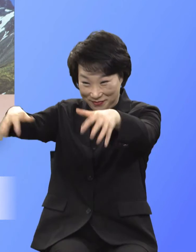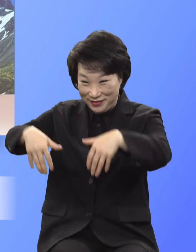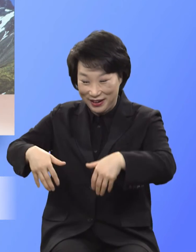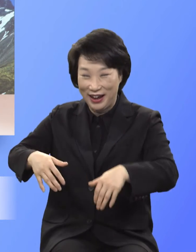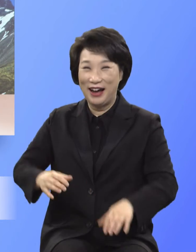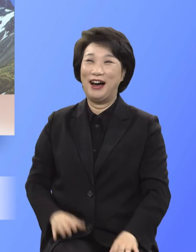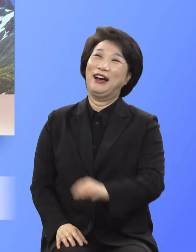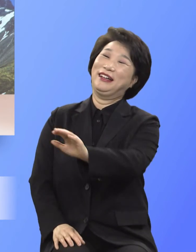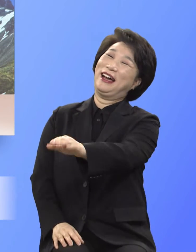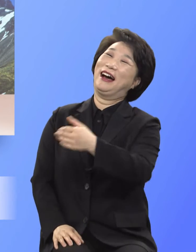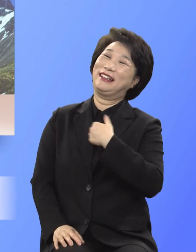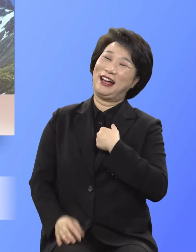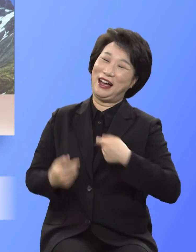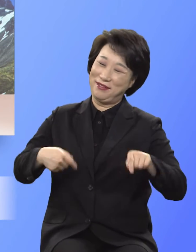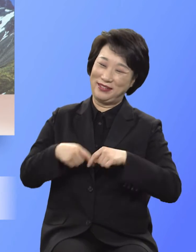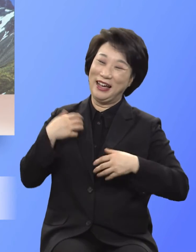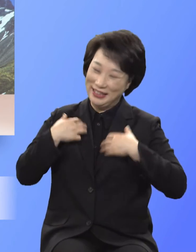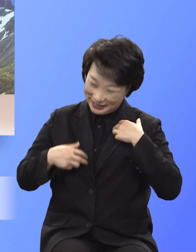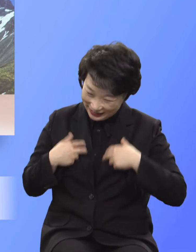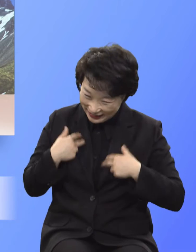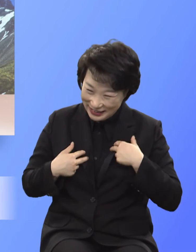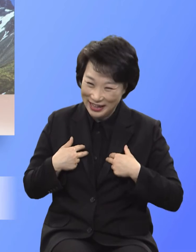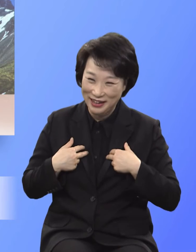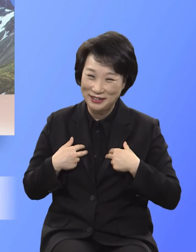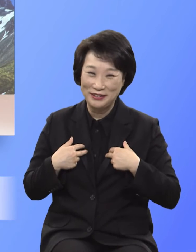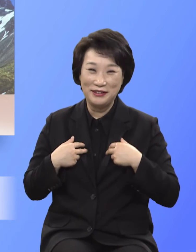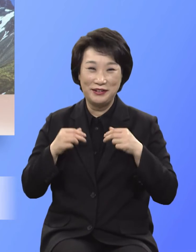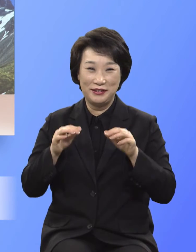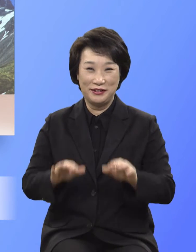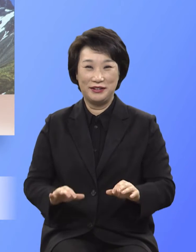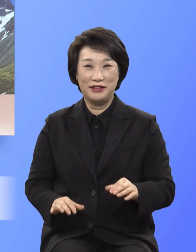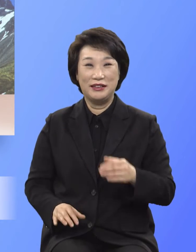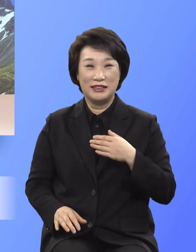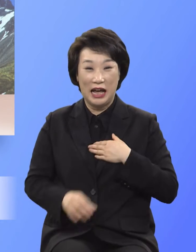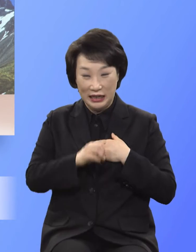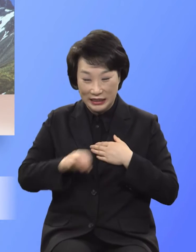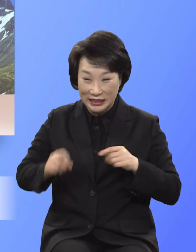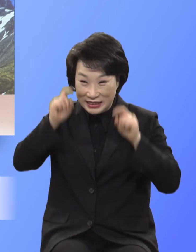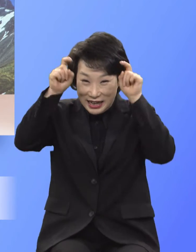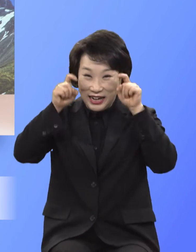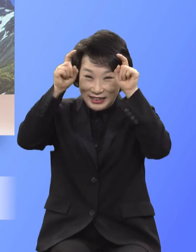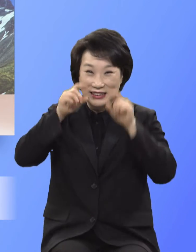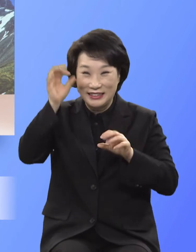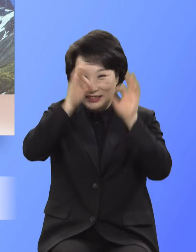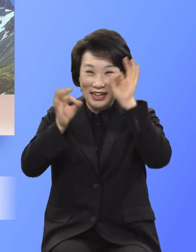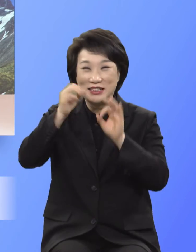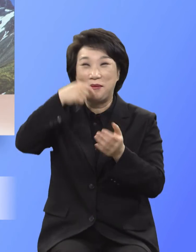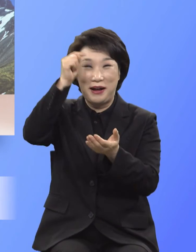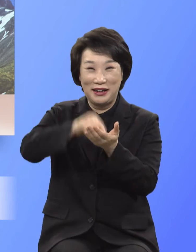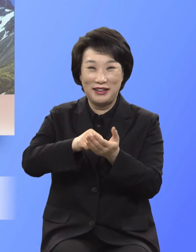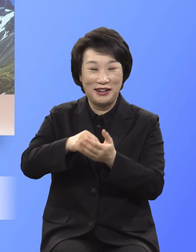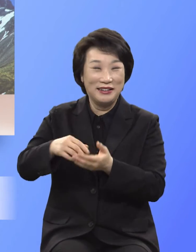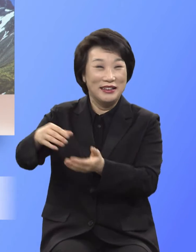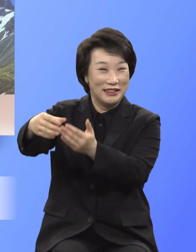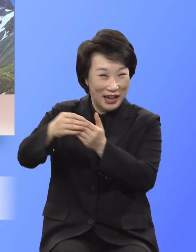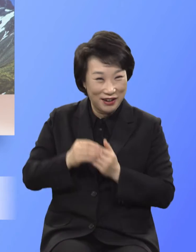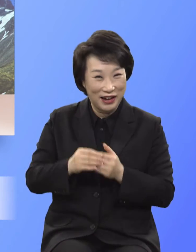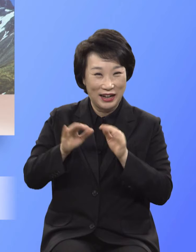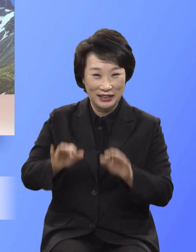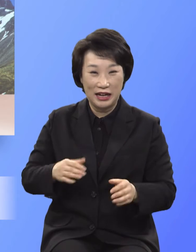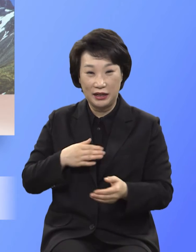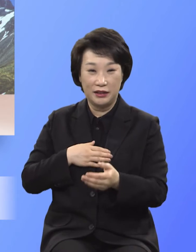말하되 나와 함께 즐기자. 나의 잃은 양을 찾았노라 하리라.